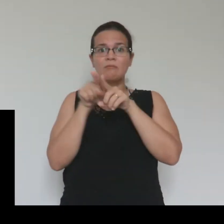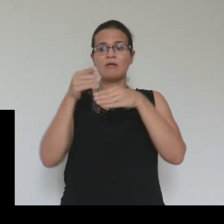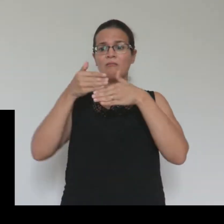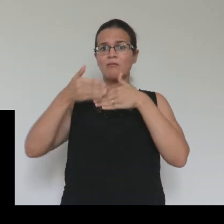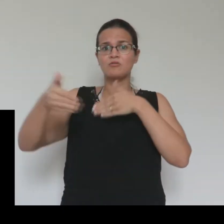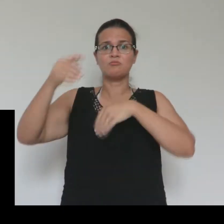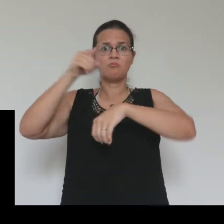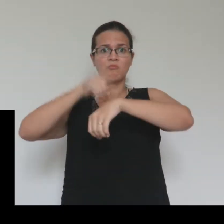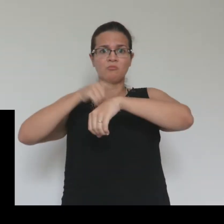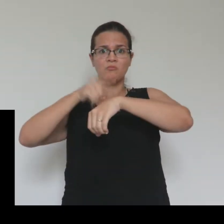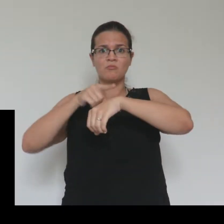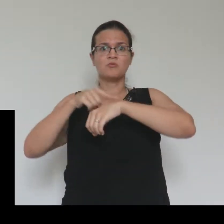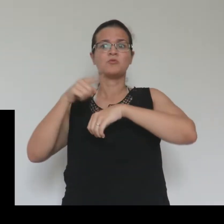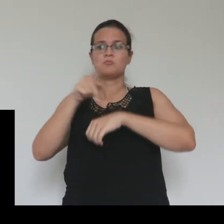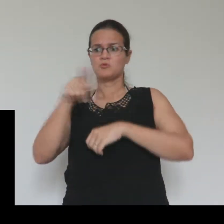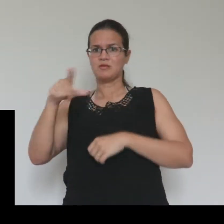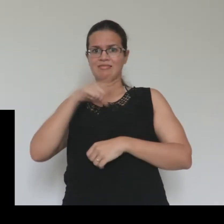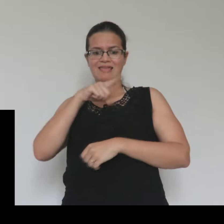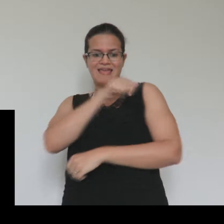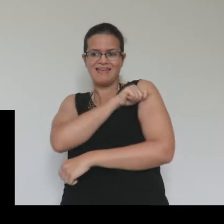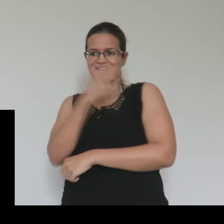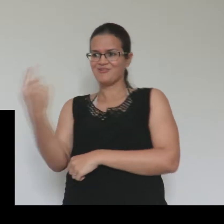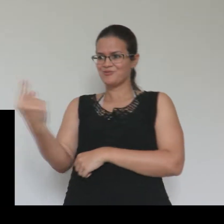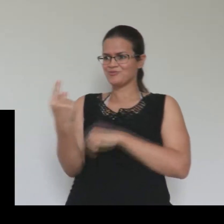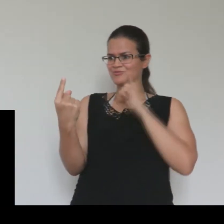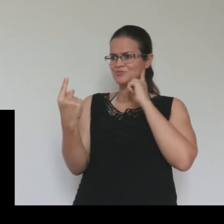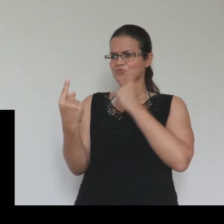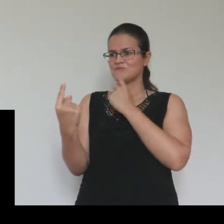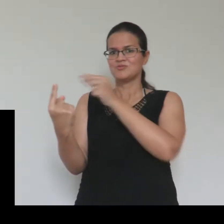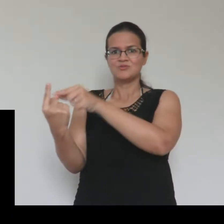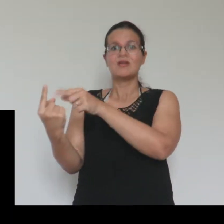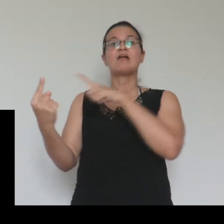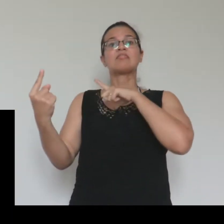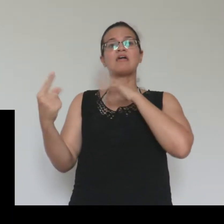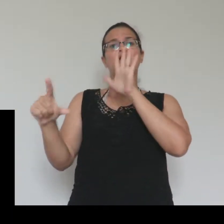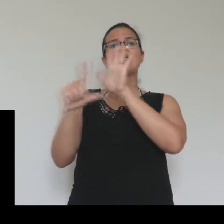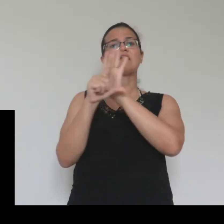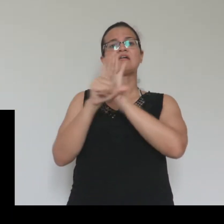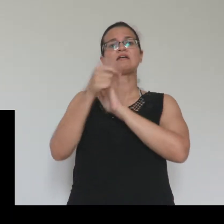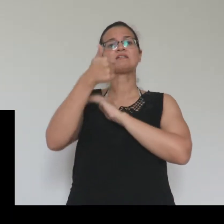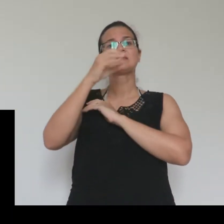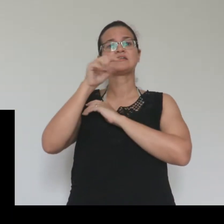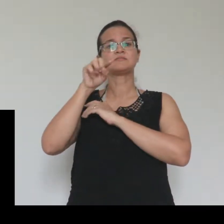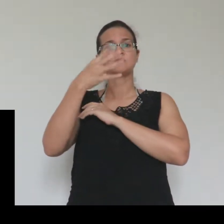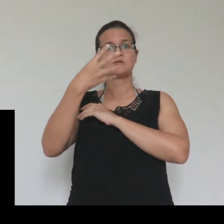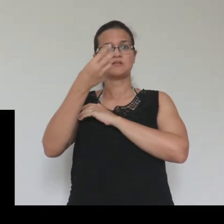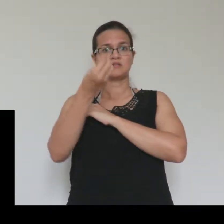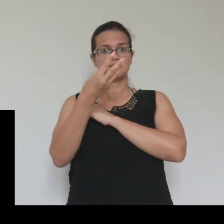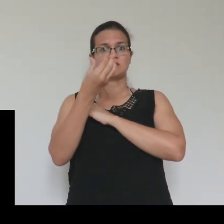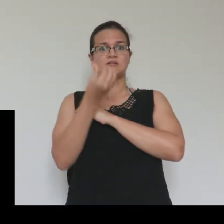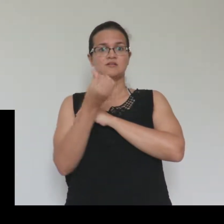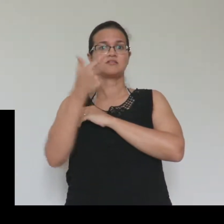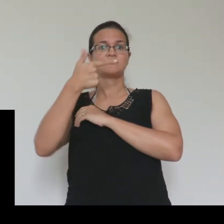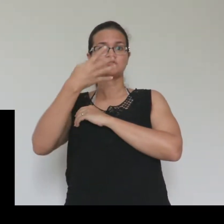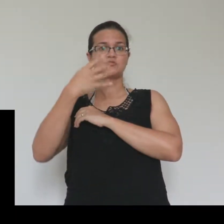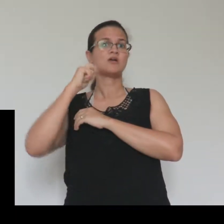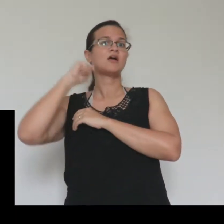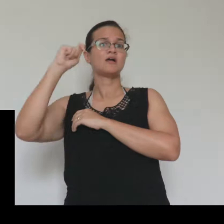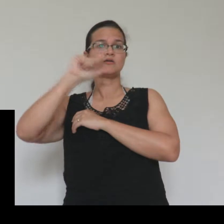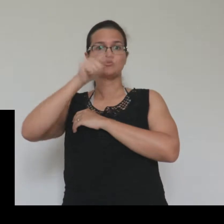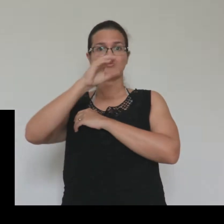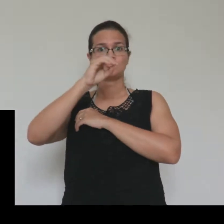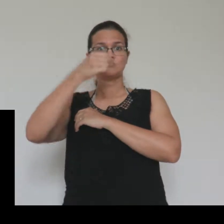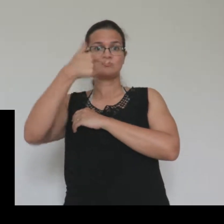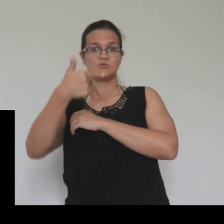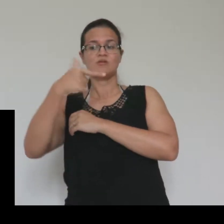que o professor ele tem um aluno surdo dentro de sala de aula, é garantido pela Lei 10.436, de 24 de abril de 2002,